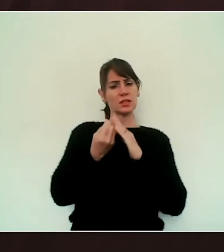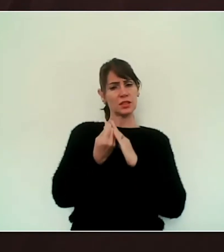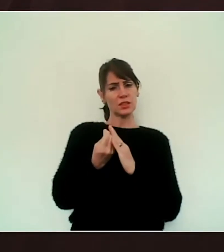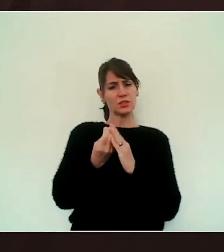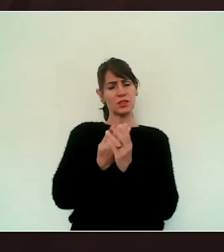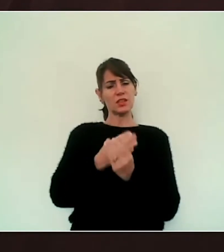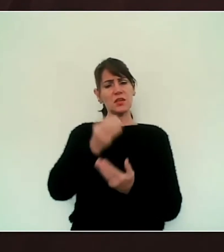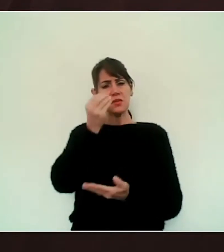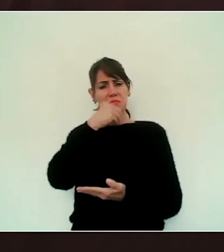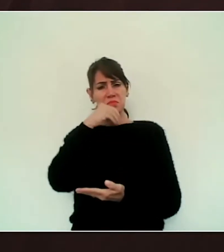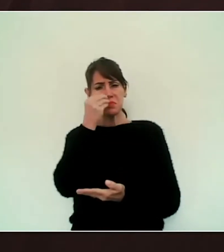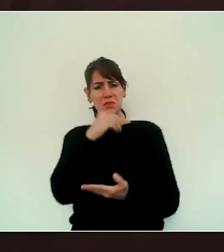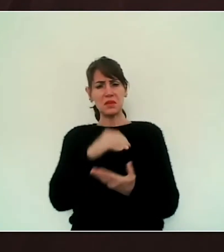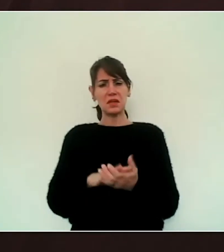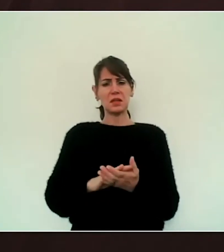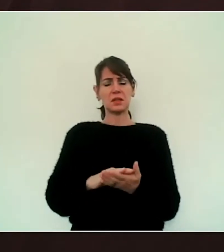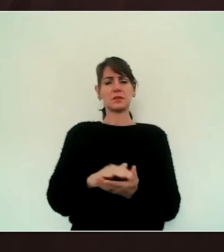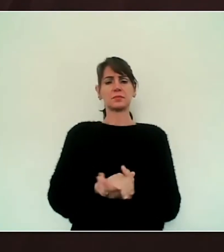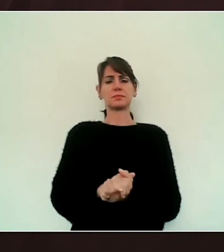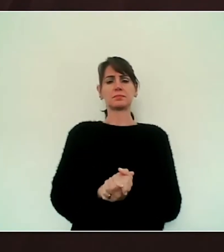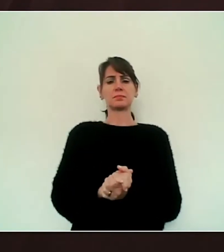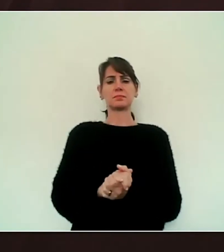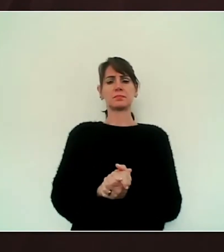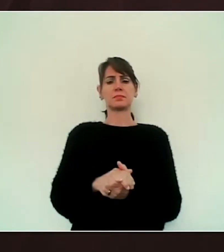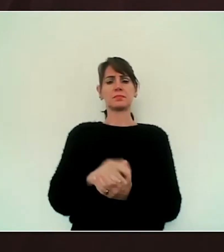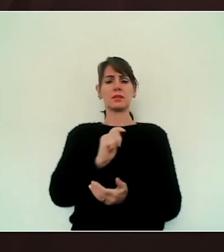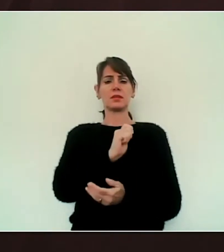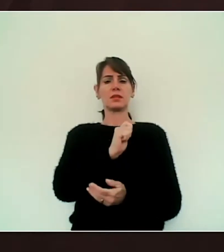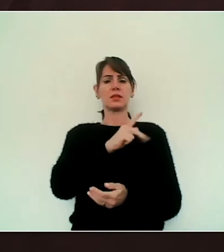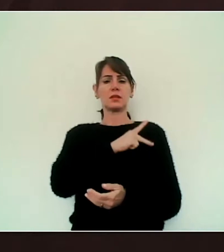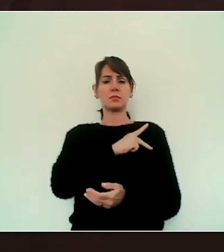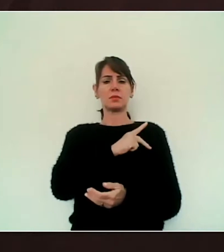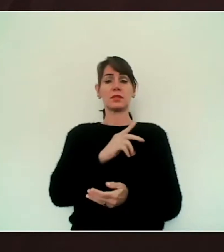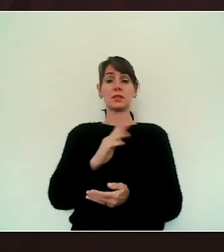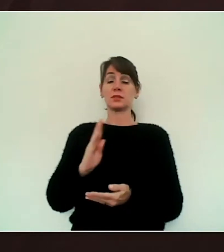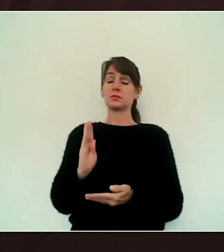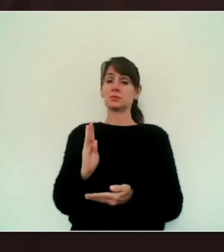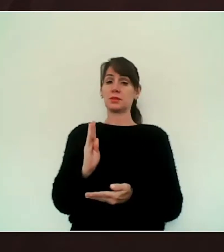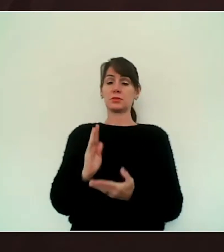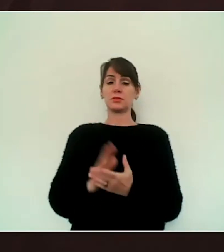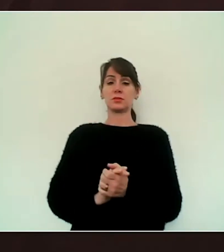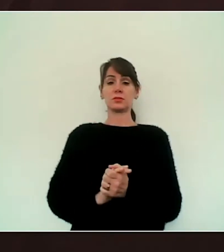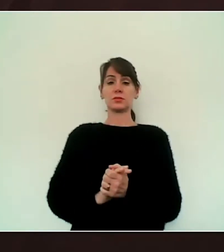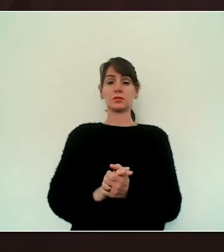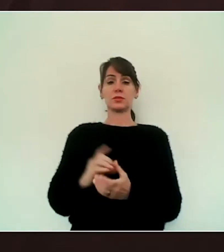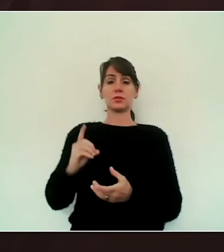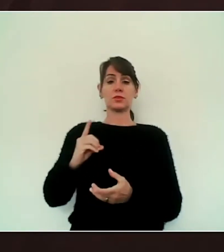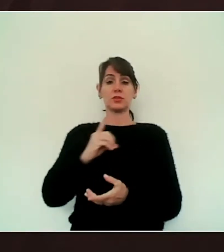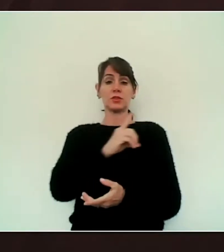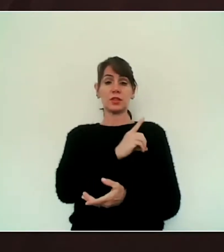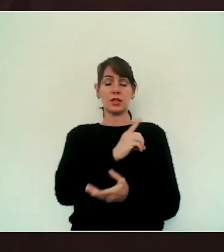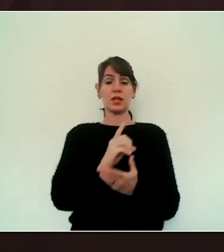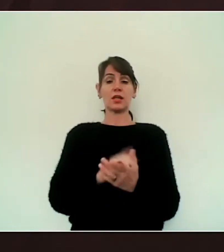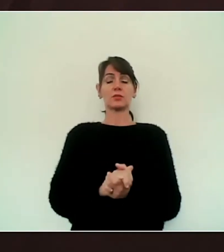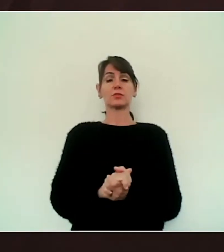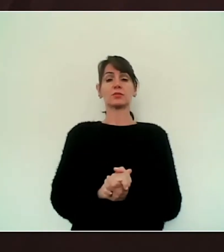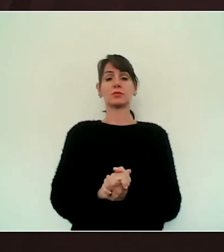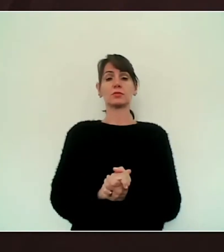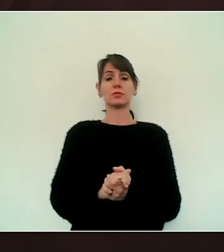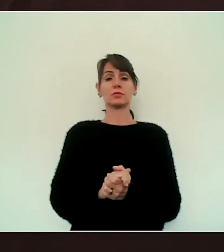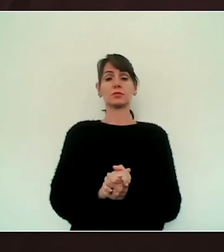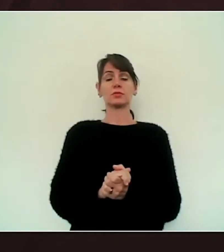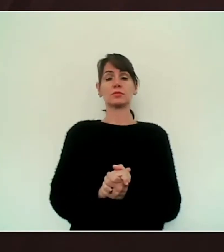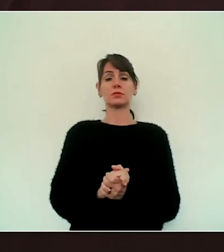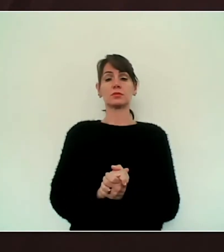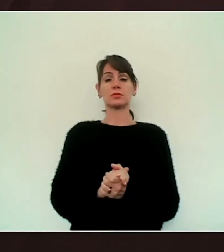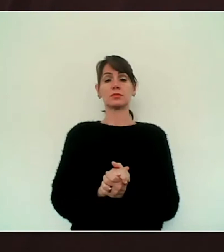os diáconos se tornaram uma classe sagrada, assim como os bispos. Quer dizer, agora os bispos carregaram